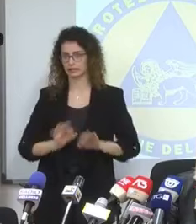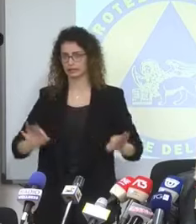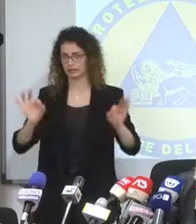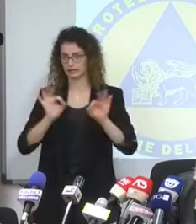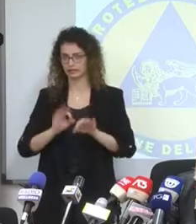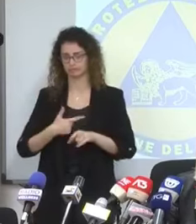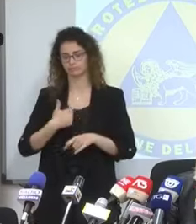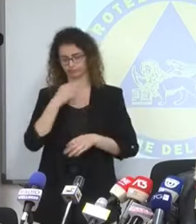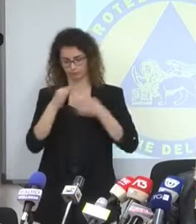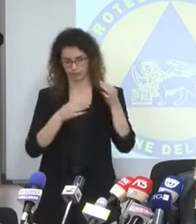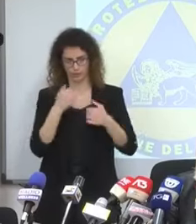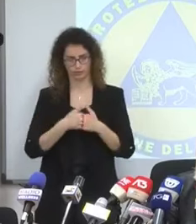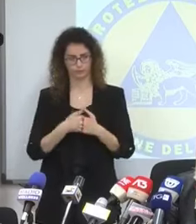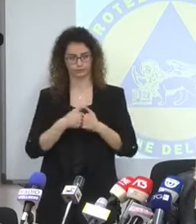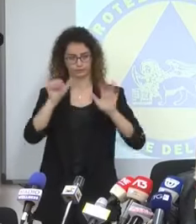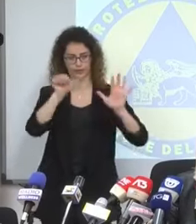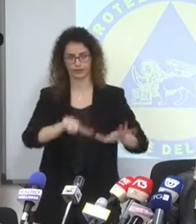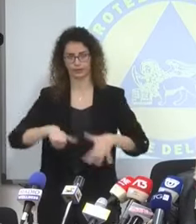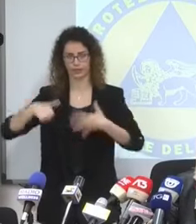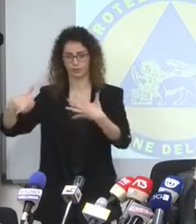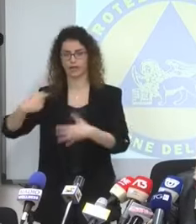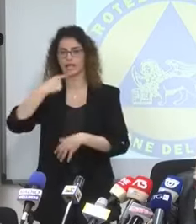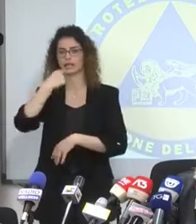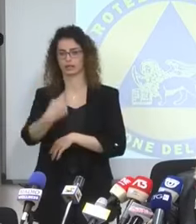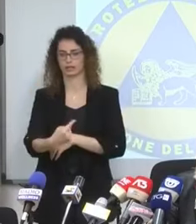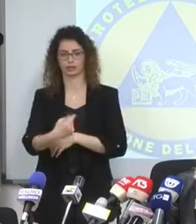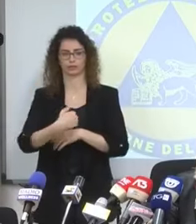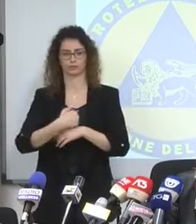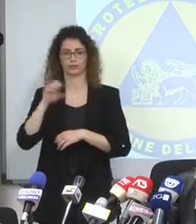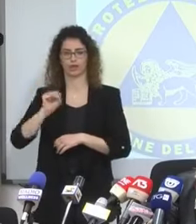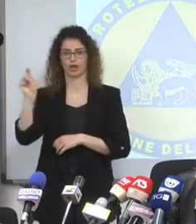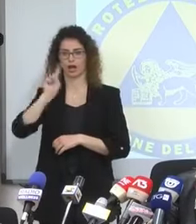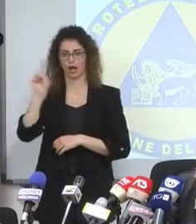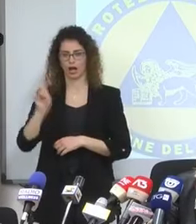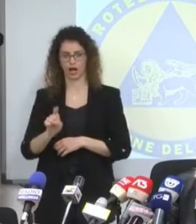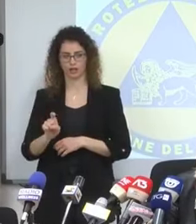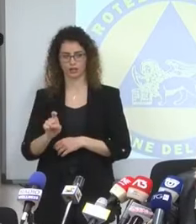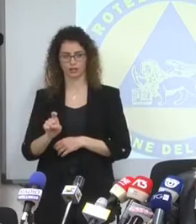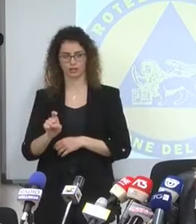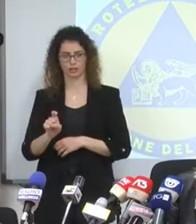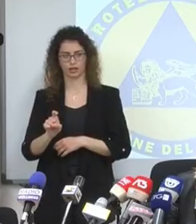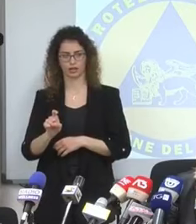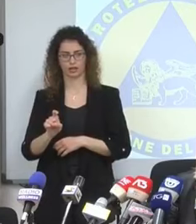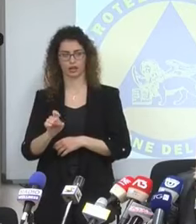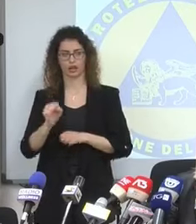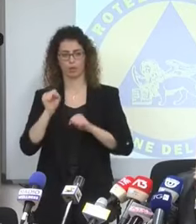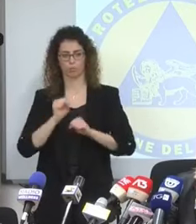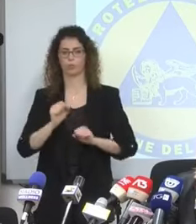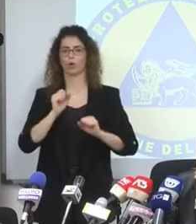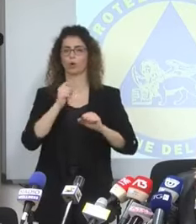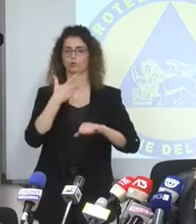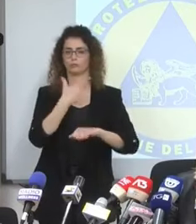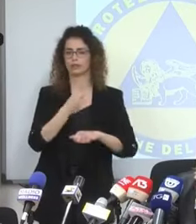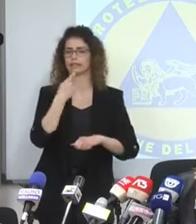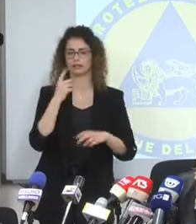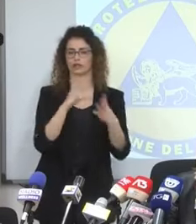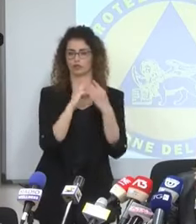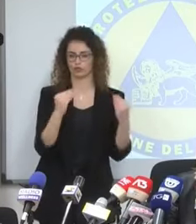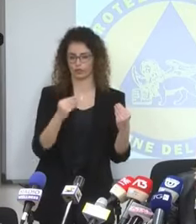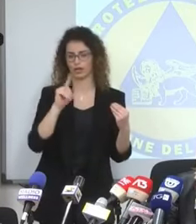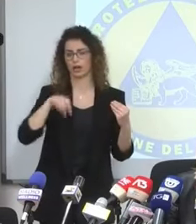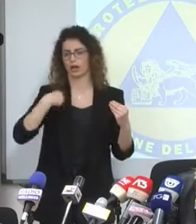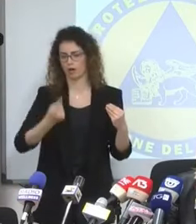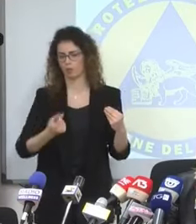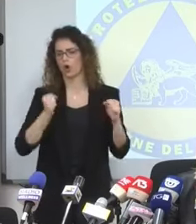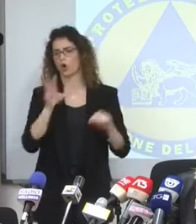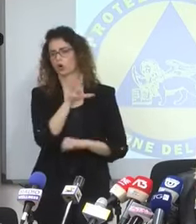spiego, in 6 mesi ci hanno detto che AstraZeneca era prescritto soprattutto per i giovani, poi che andava